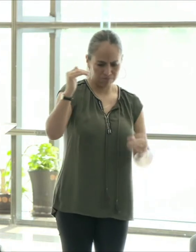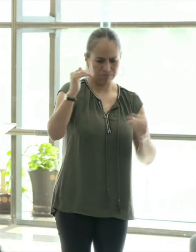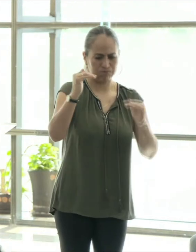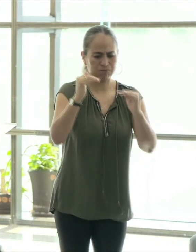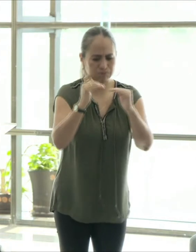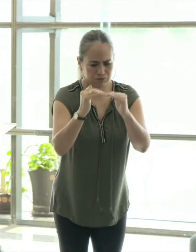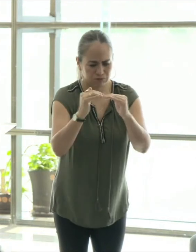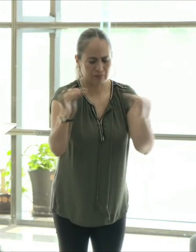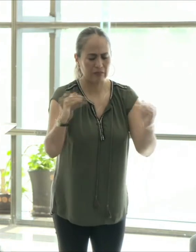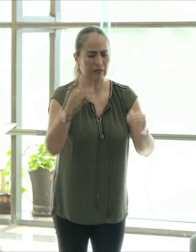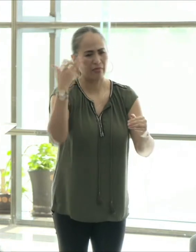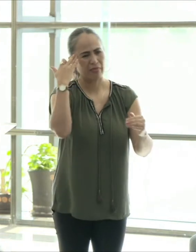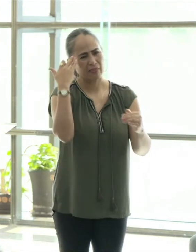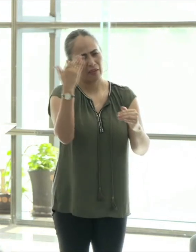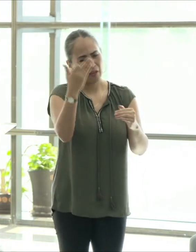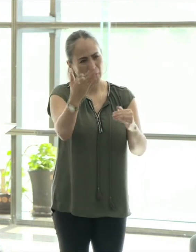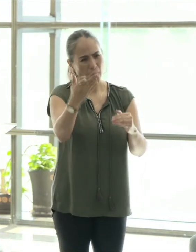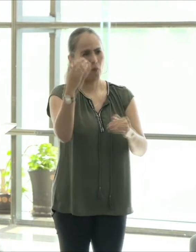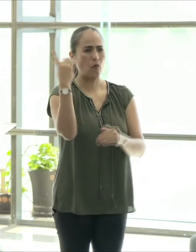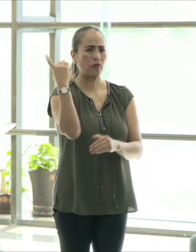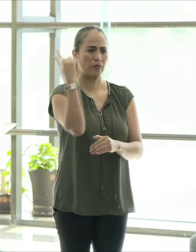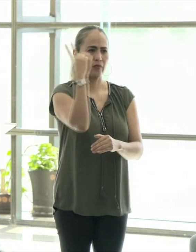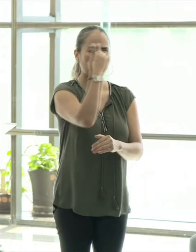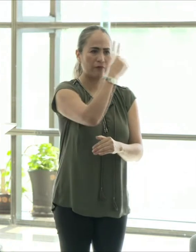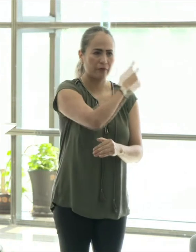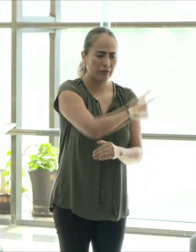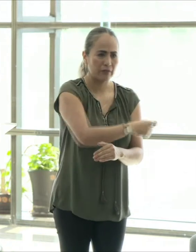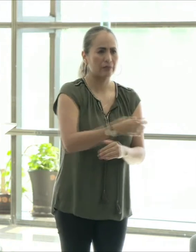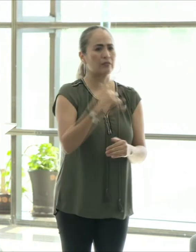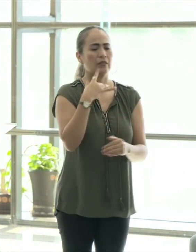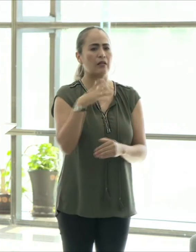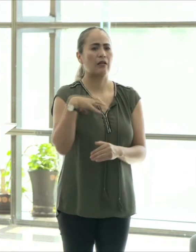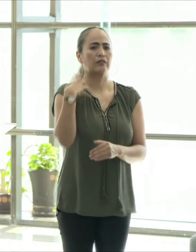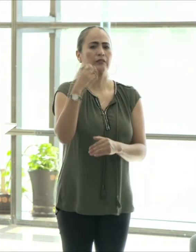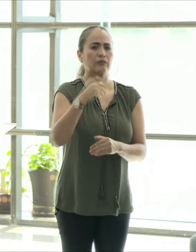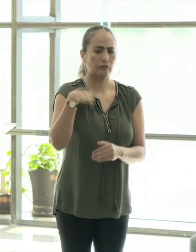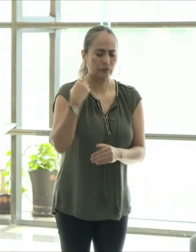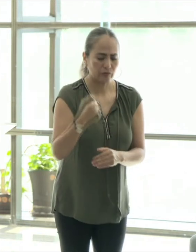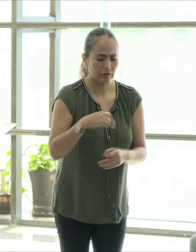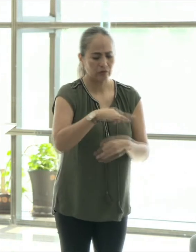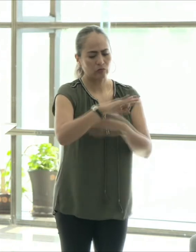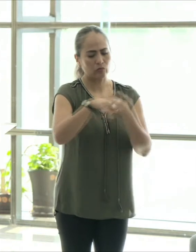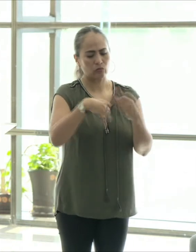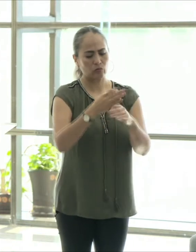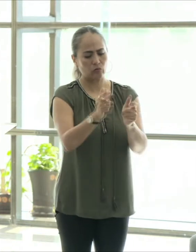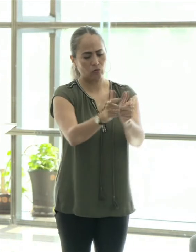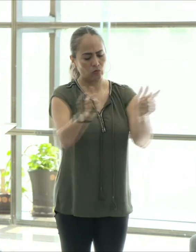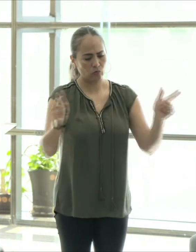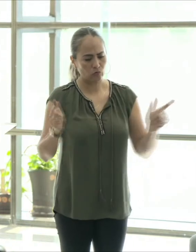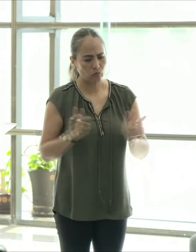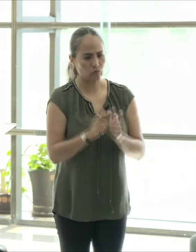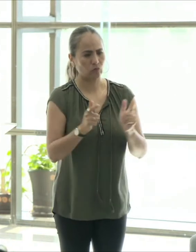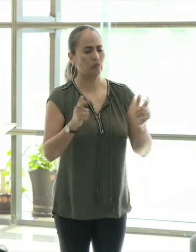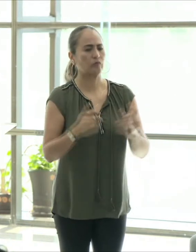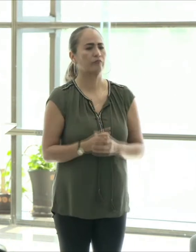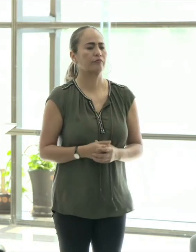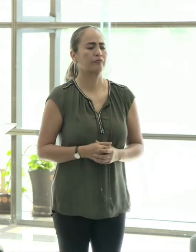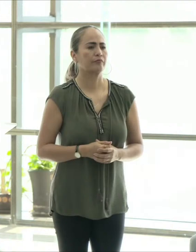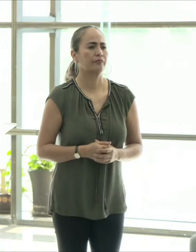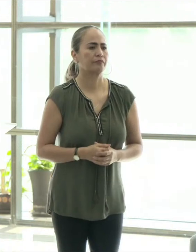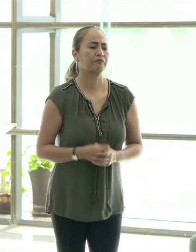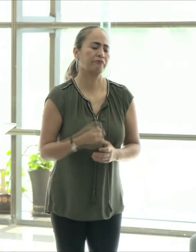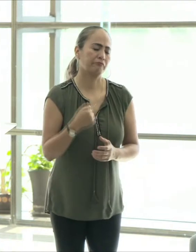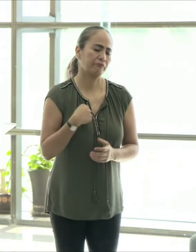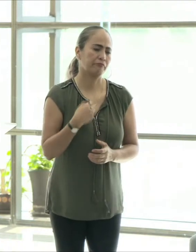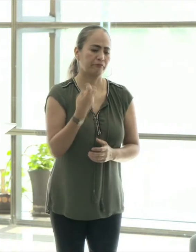es complicado requiere de un esfuerzo colectivo Pero además intencional por parte de todos yo creo que es a